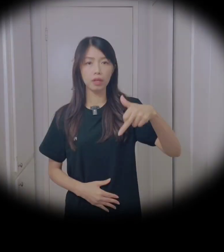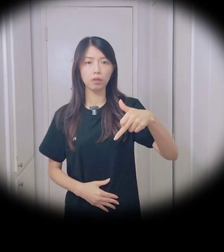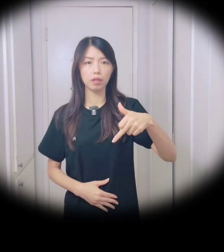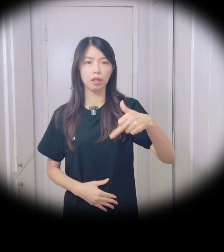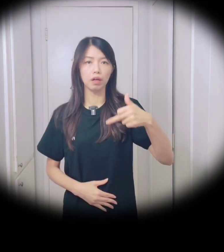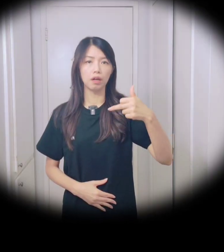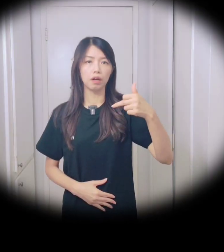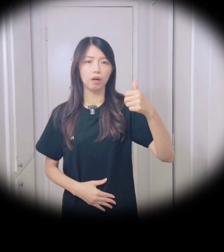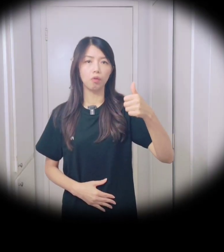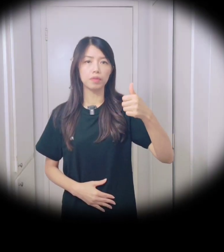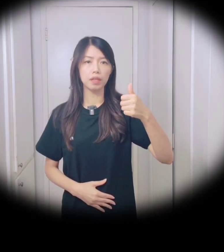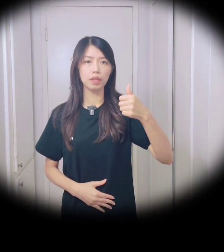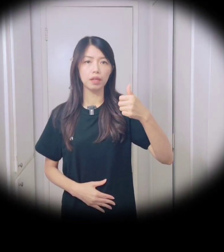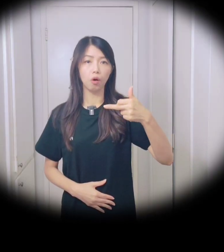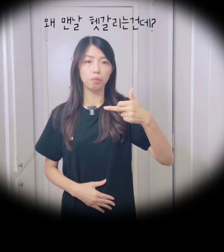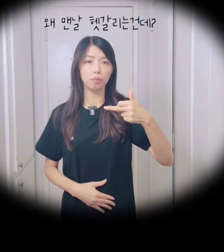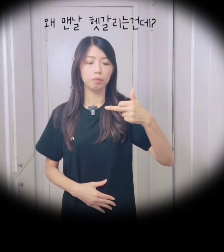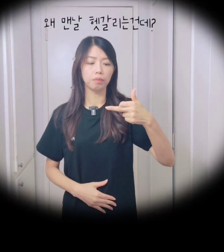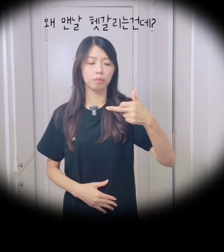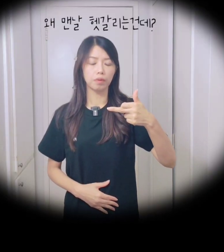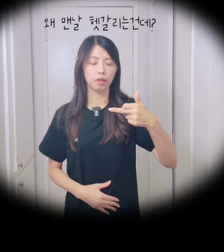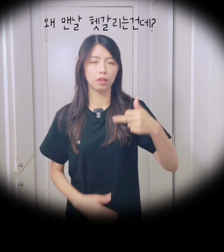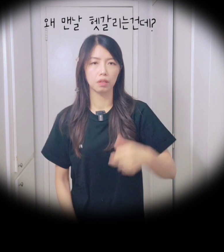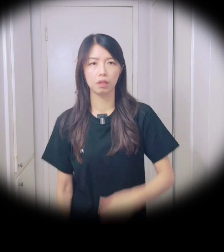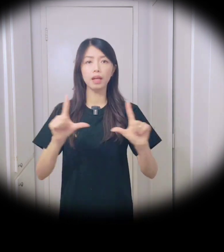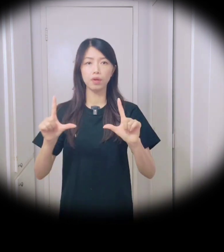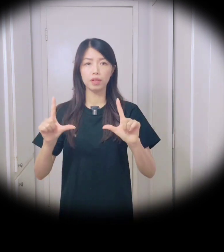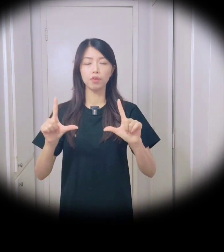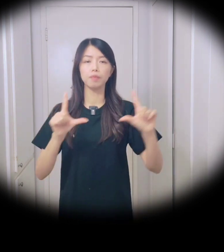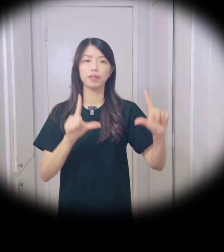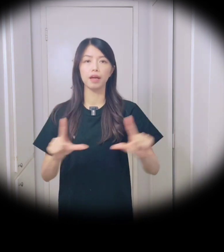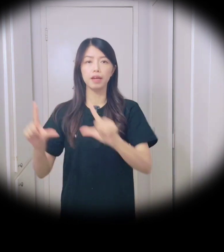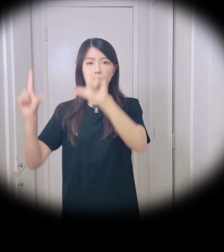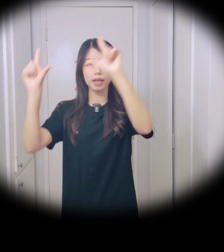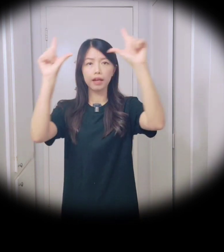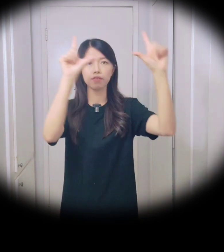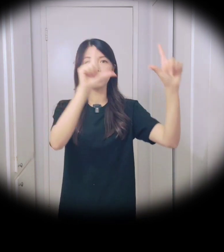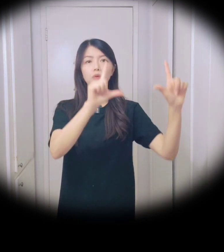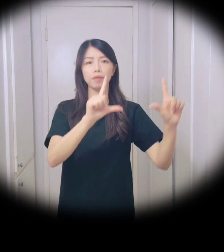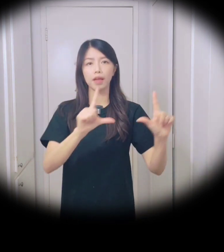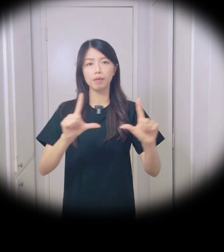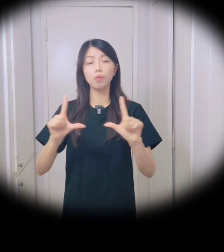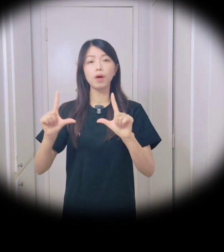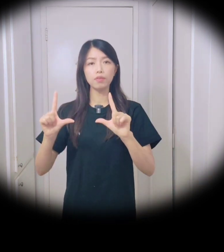지화로 키역을 엄지, 아니지, 살다라고 하는 데 수어입니다.